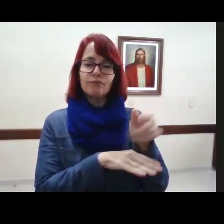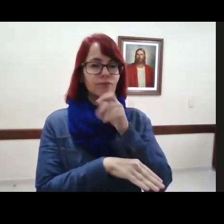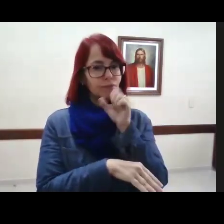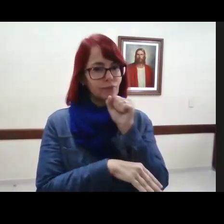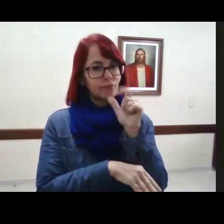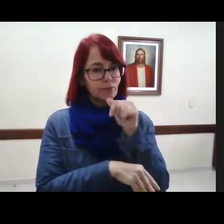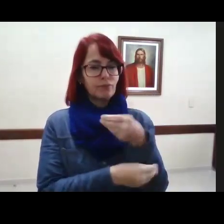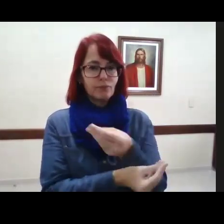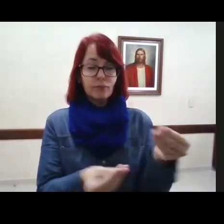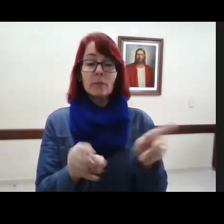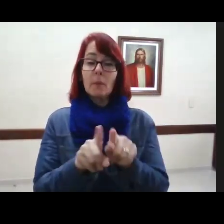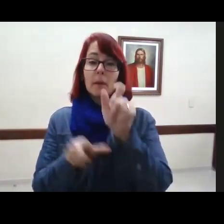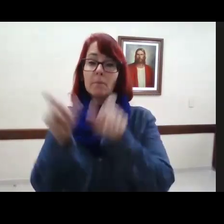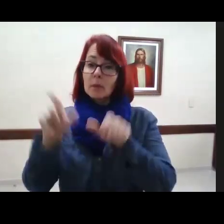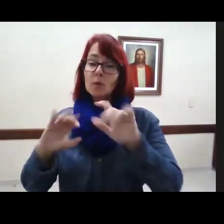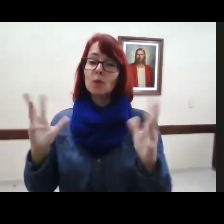de todos durante o sacramento.